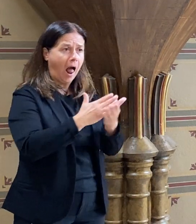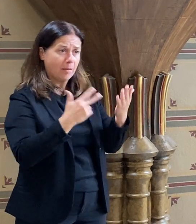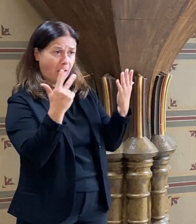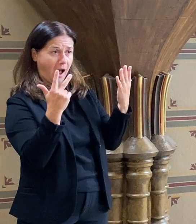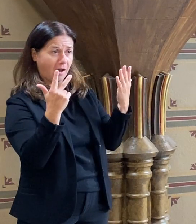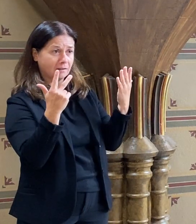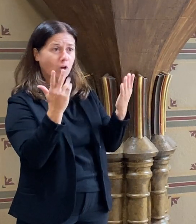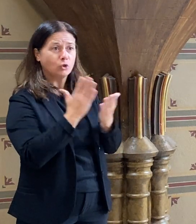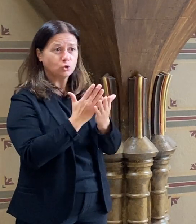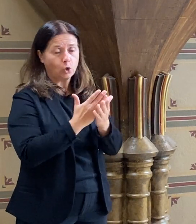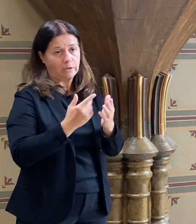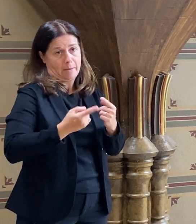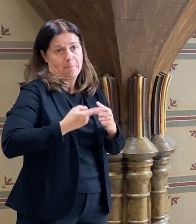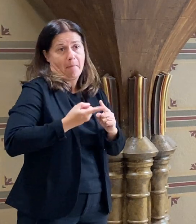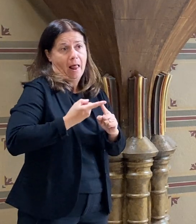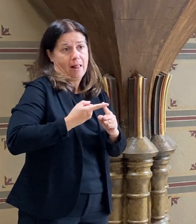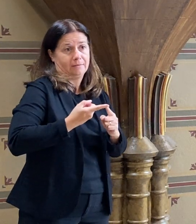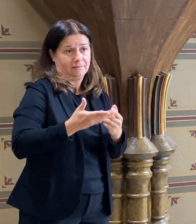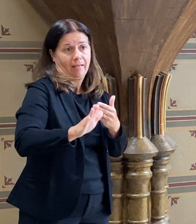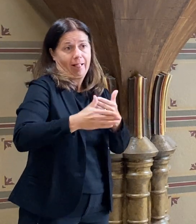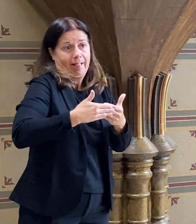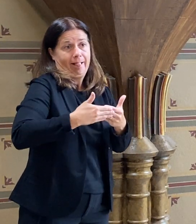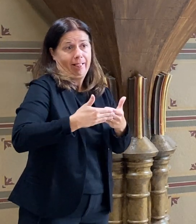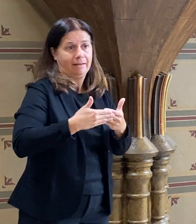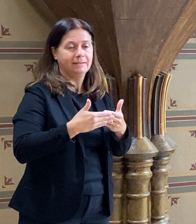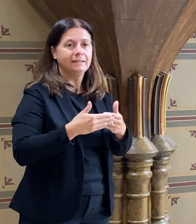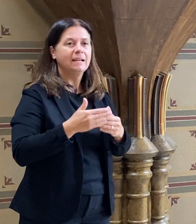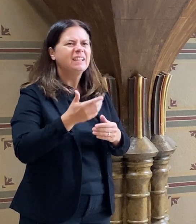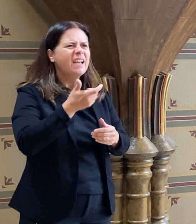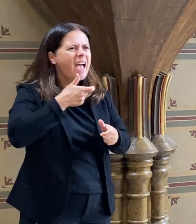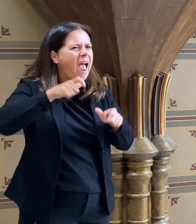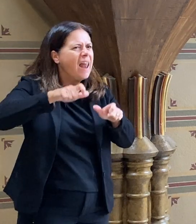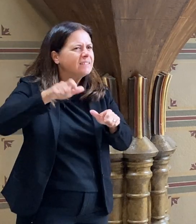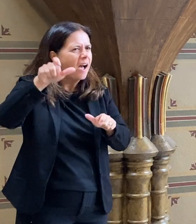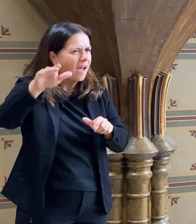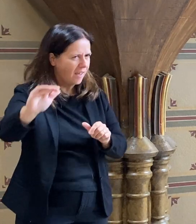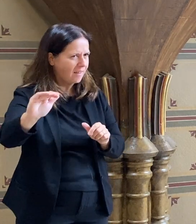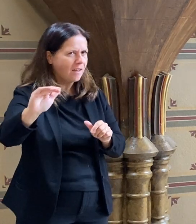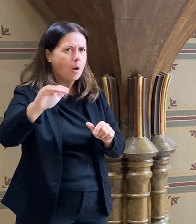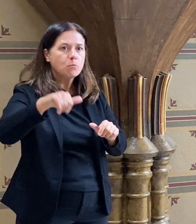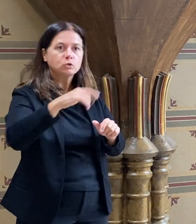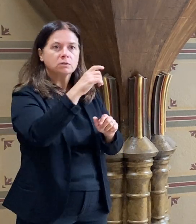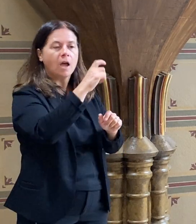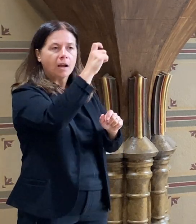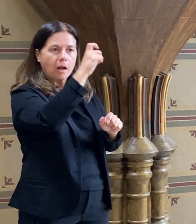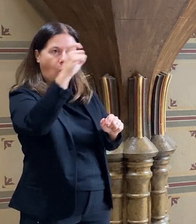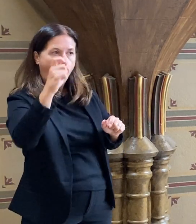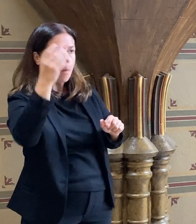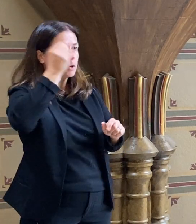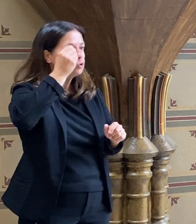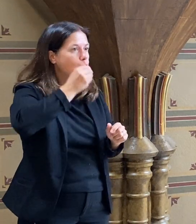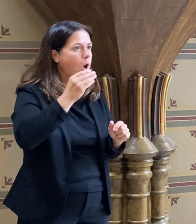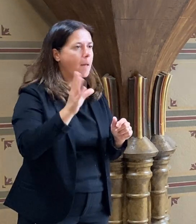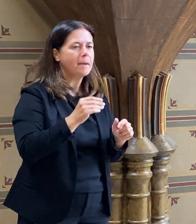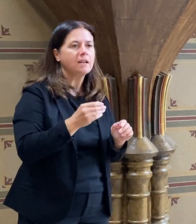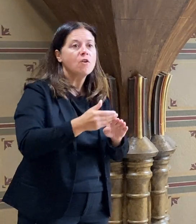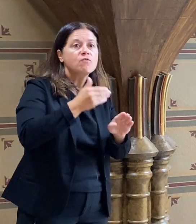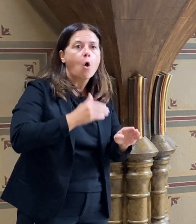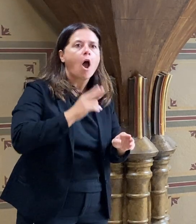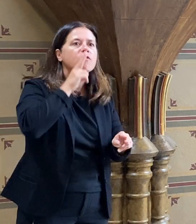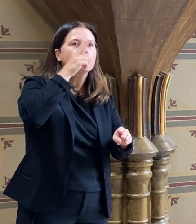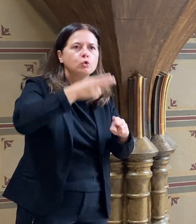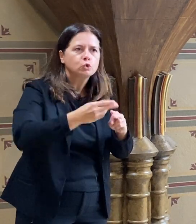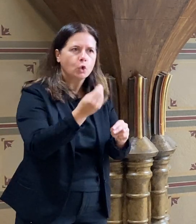7:30 Uhr ist schon recht bald. Da muss die Ältere bei der Garderobe der Schule stehen, mit vorher